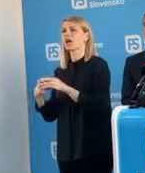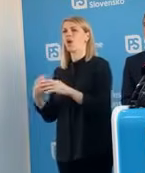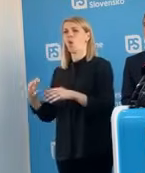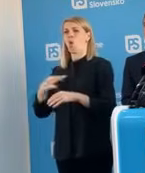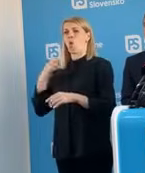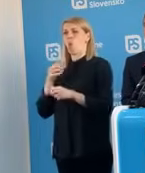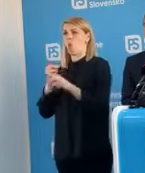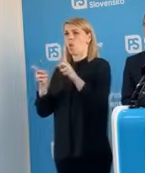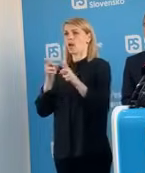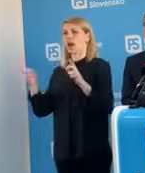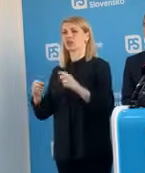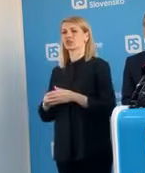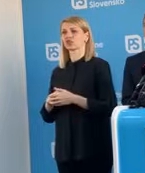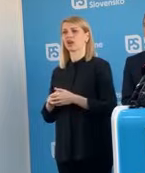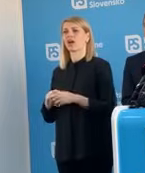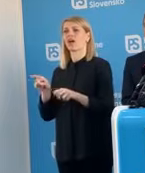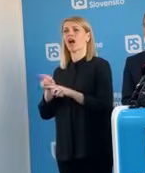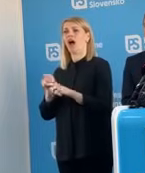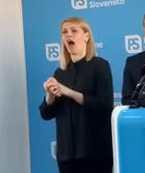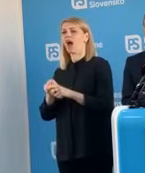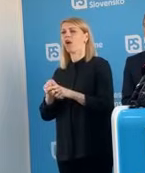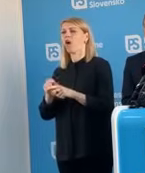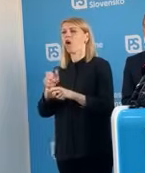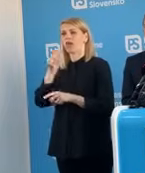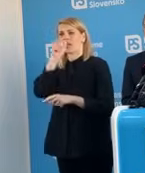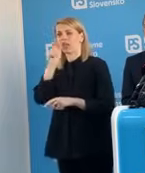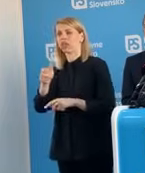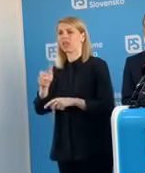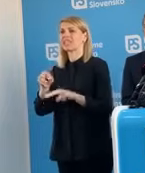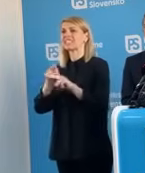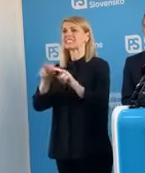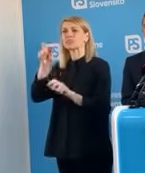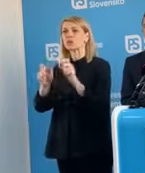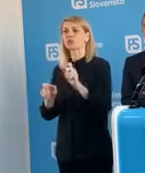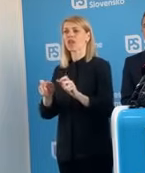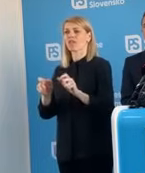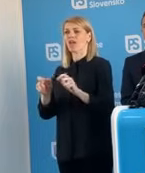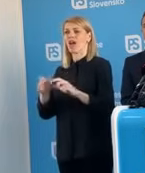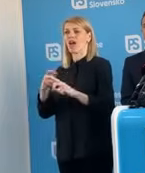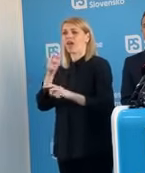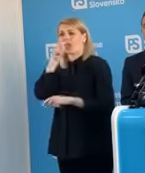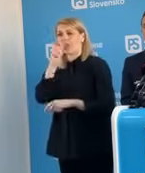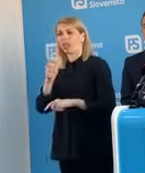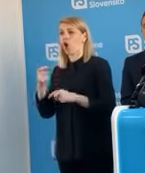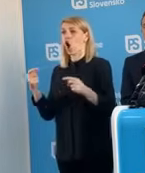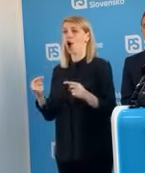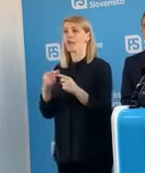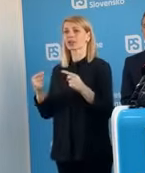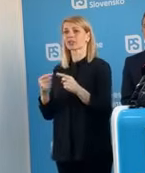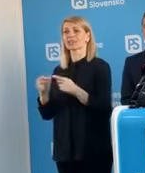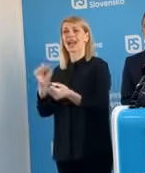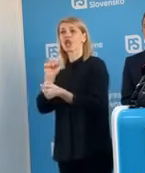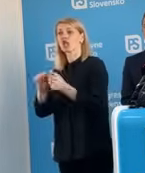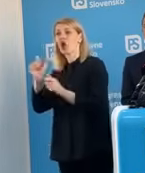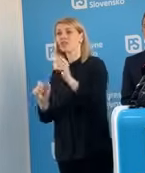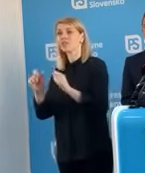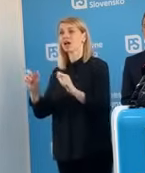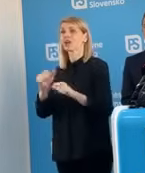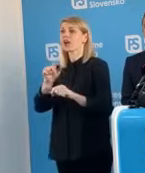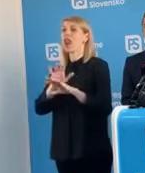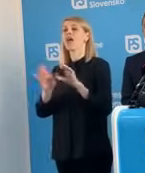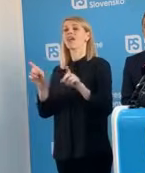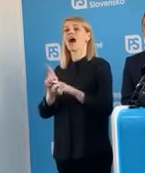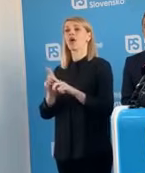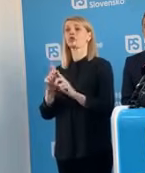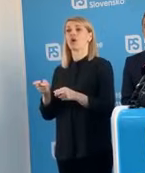seba, hystericky kope do novinárov, do sudcov, do opozície. Vlastne všetko, čo on robí, je iba, že si natáča videa, to